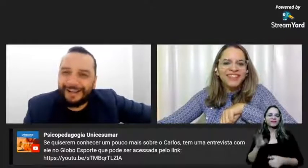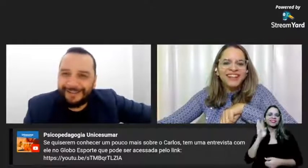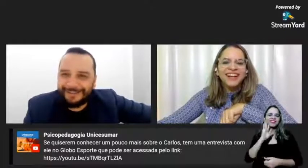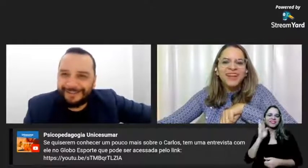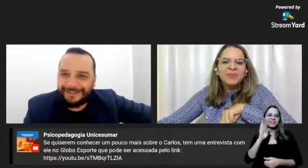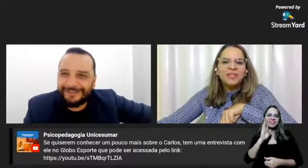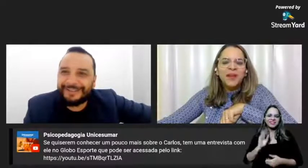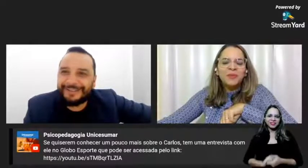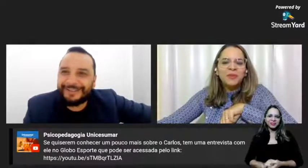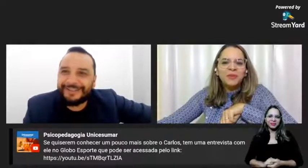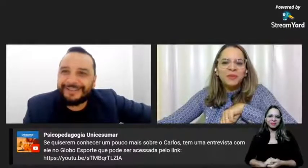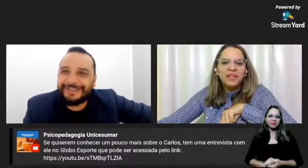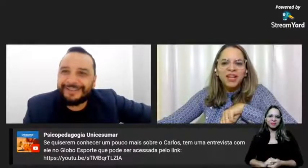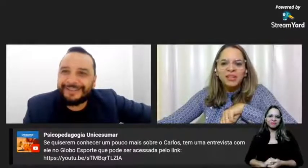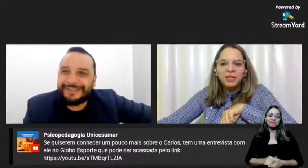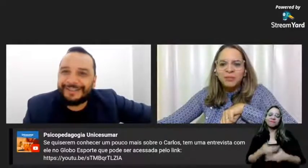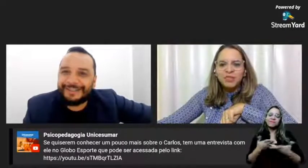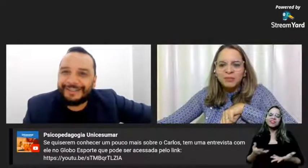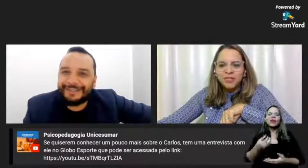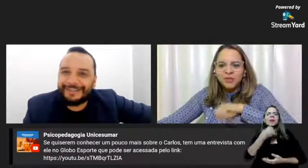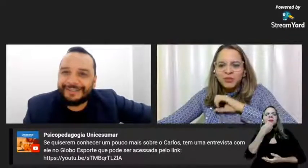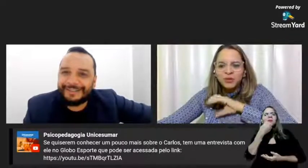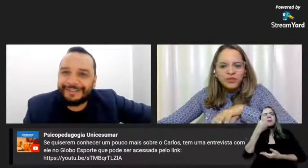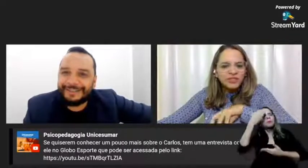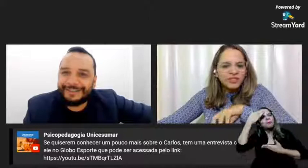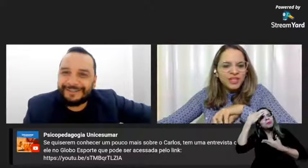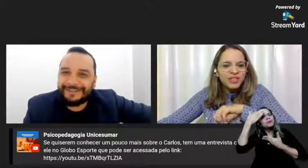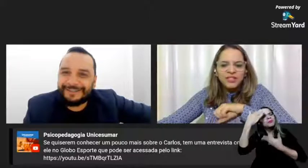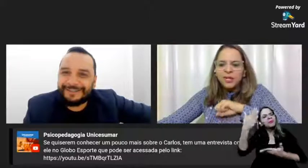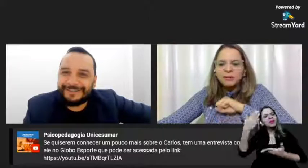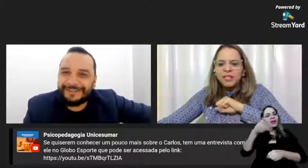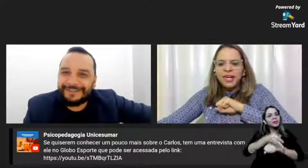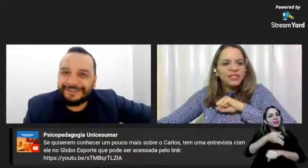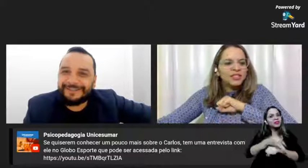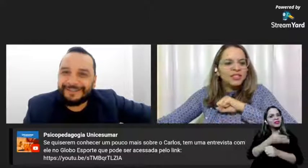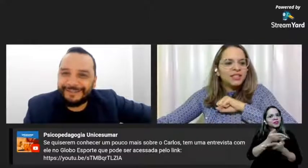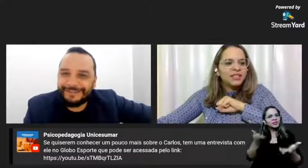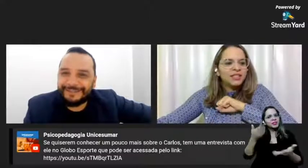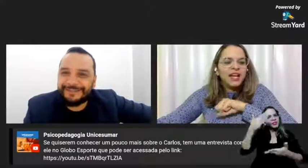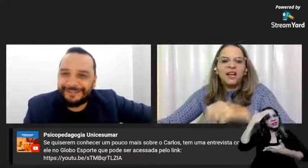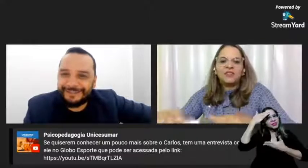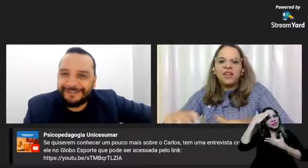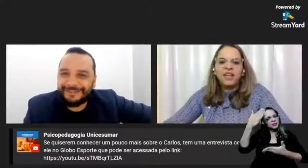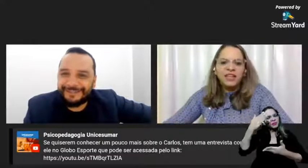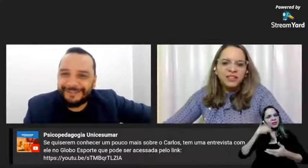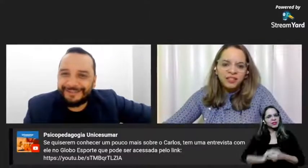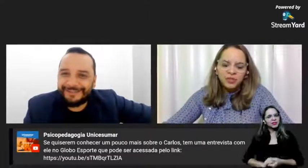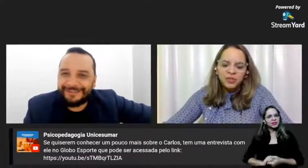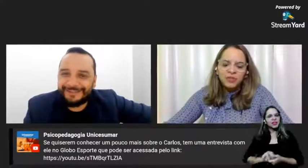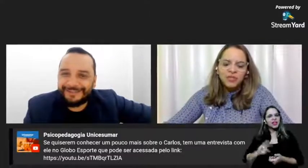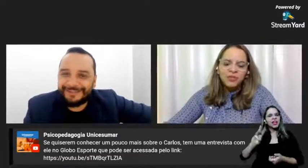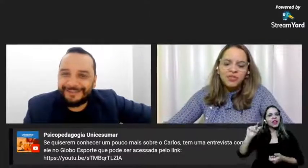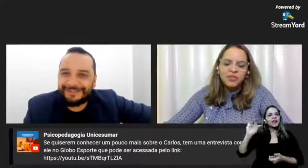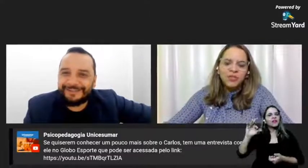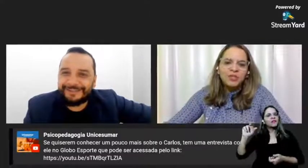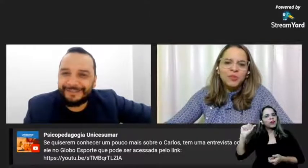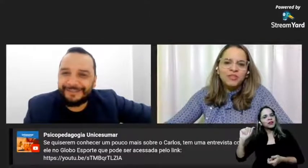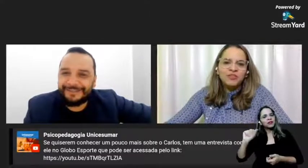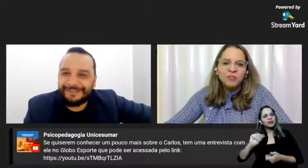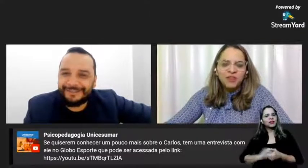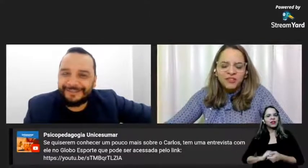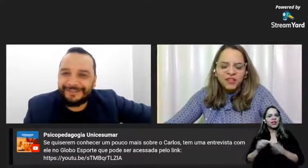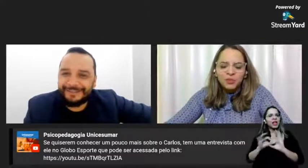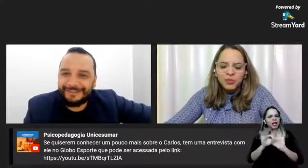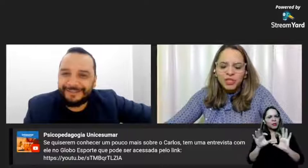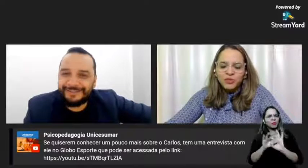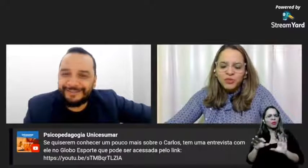legal. Pessoal, muito obrigada pela participação de todos vocês. Obrigada a Valéria, que disponibilizou esse espaço para que